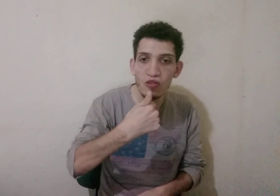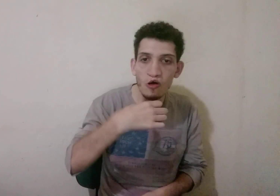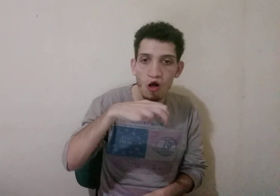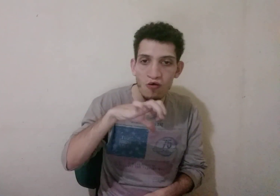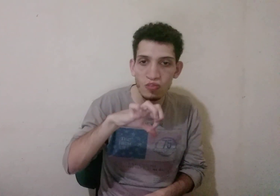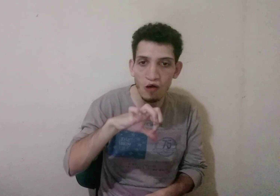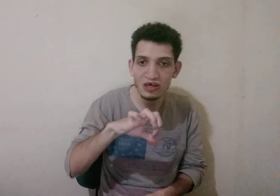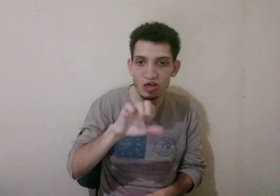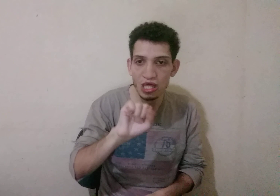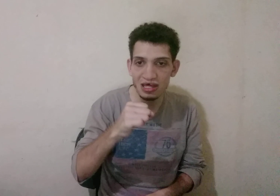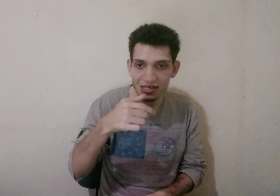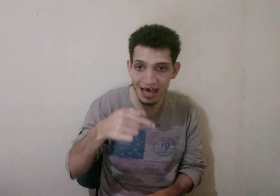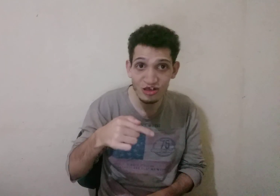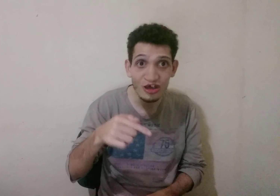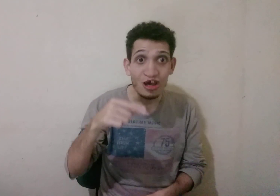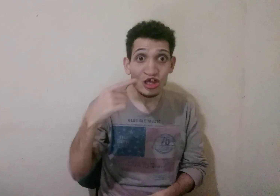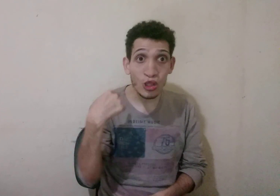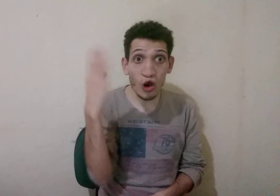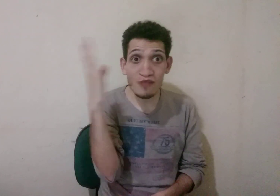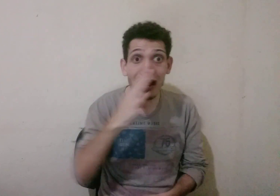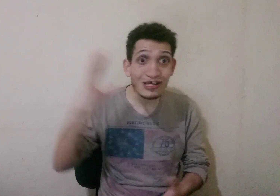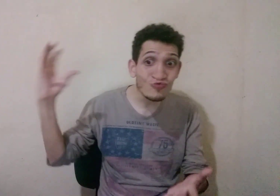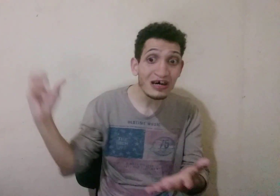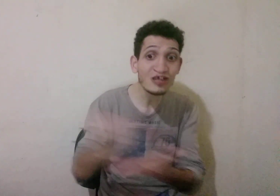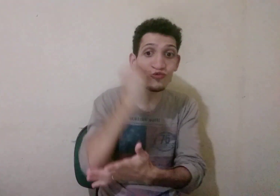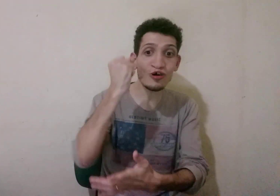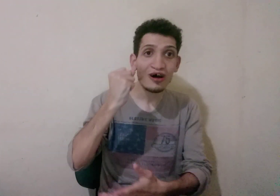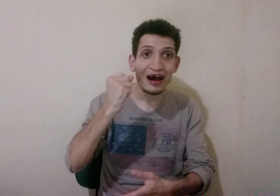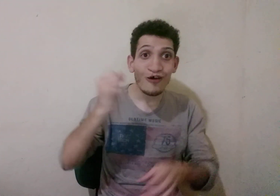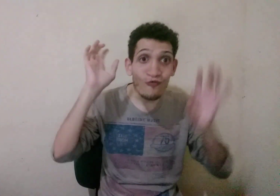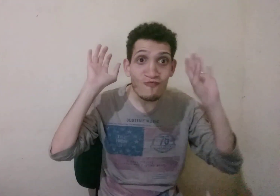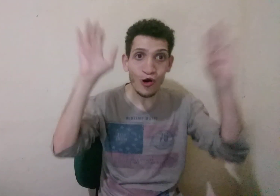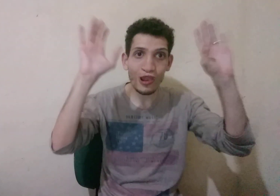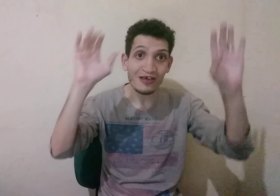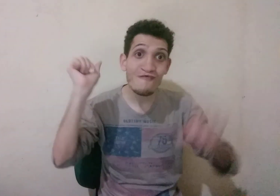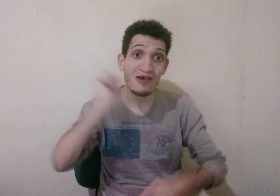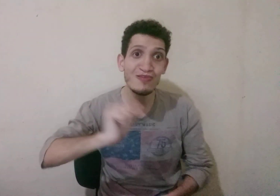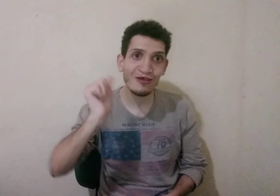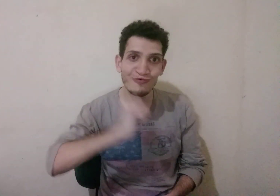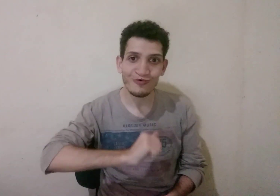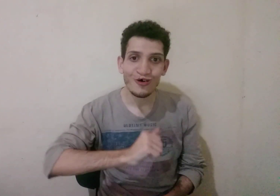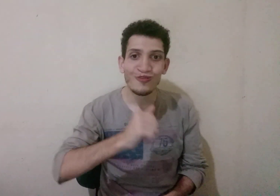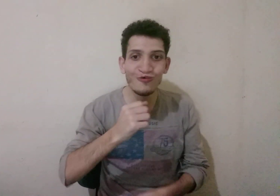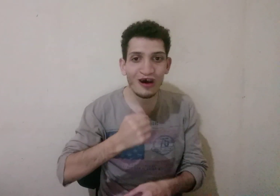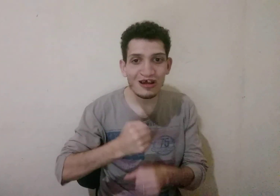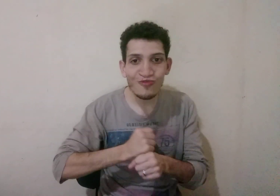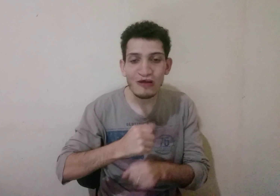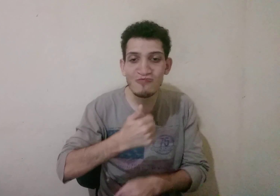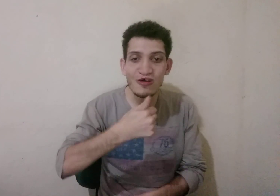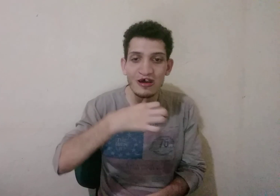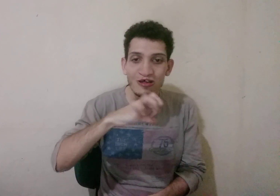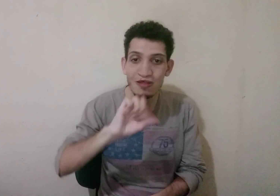1987, e nós, Brasil, andou o vôlei feminino no ano de 1987.